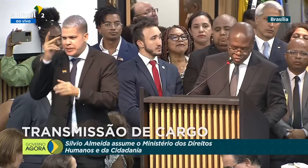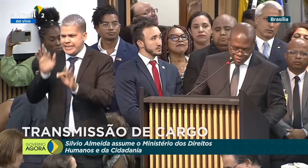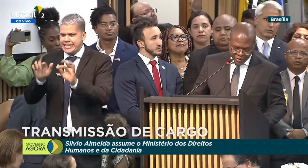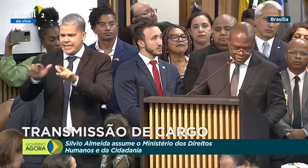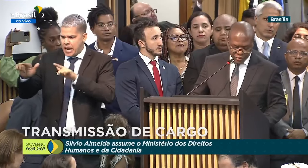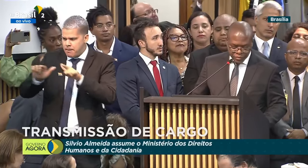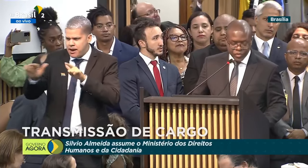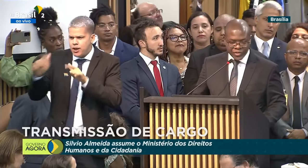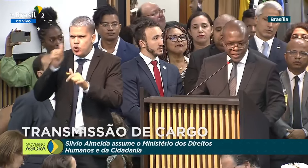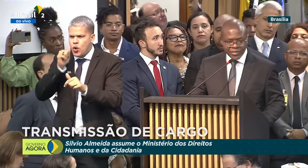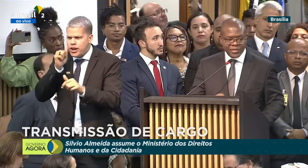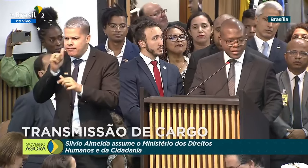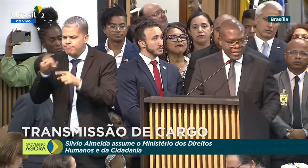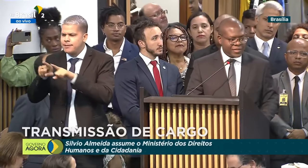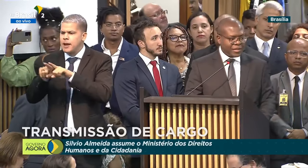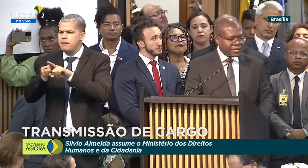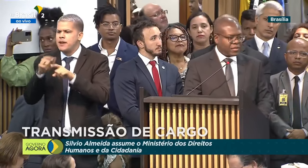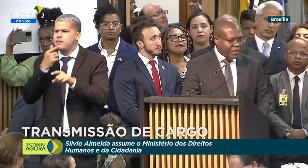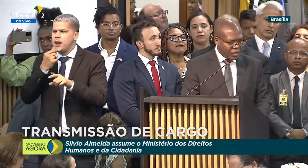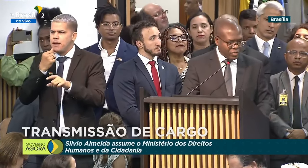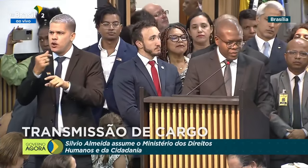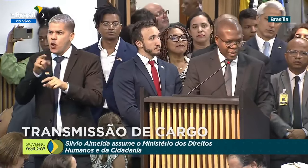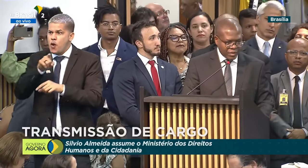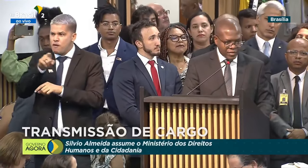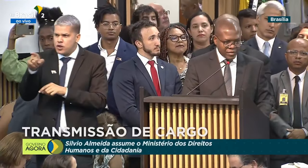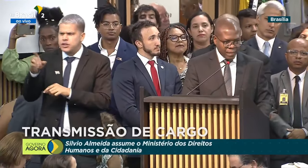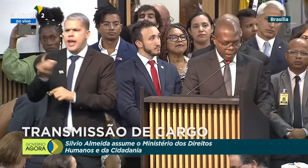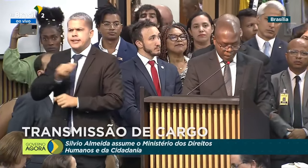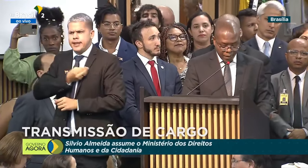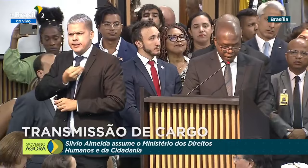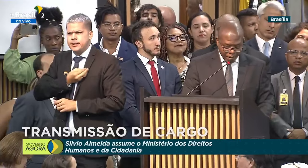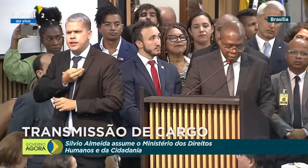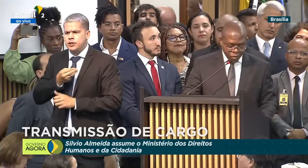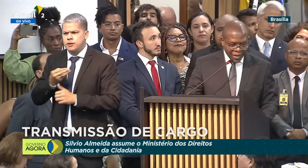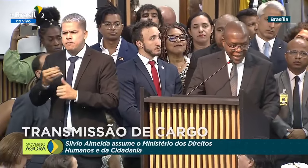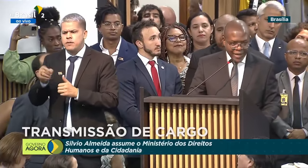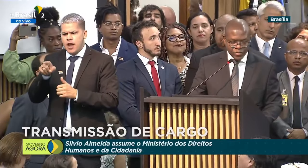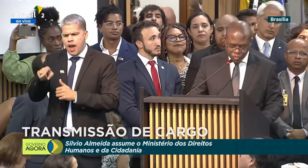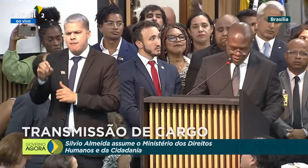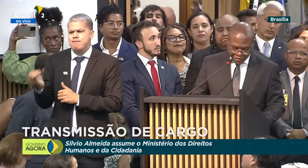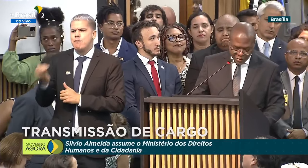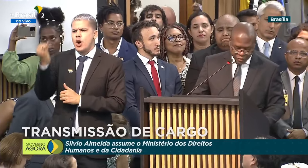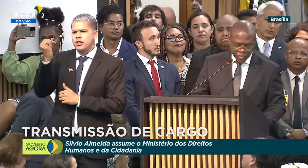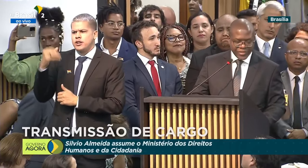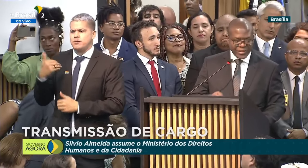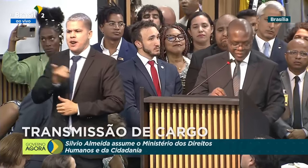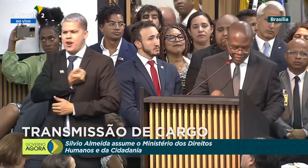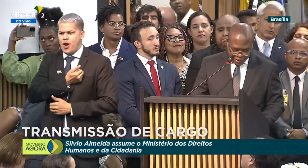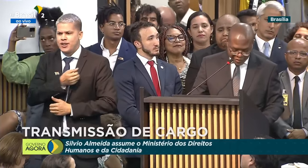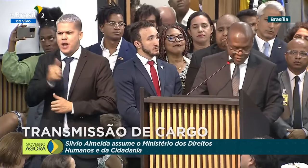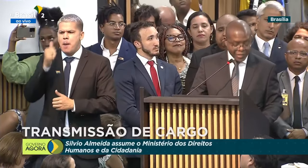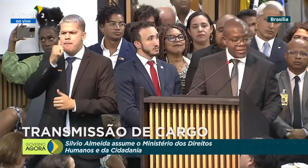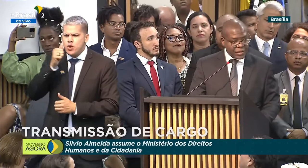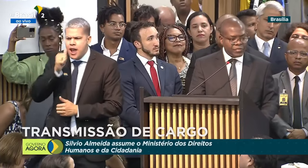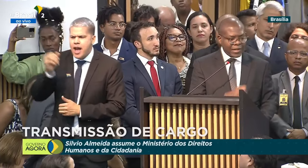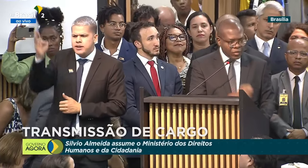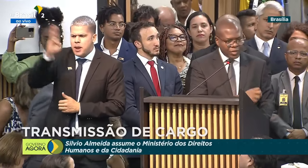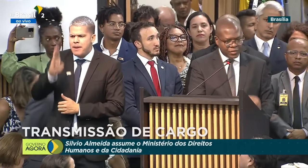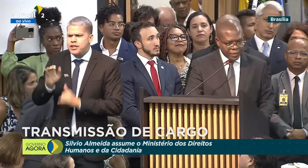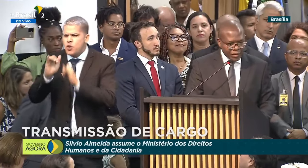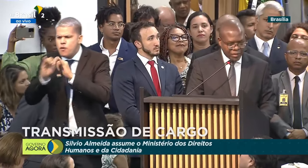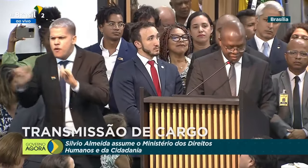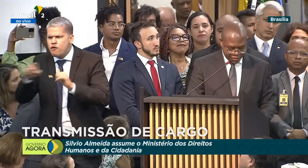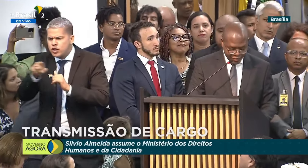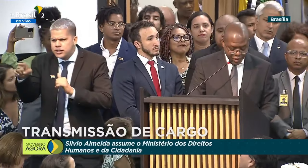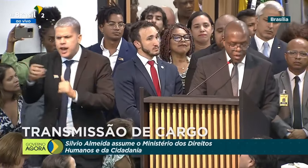trabalhadores do Brasil vocês existem são valiosos para nós mulheres do Brasil vocês existem são